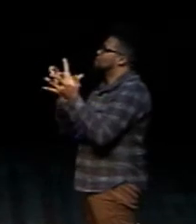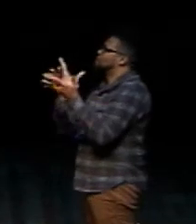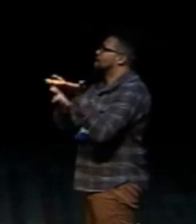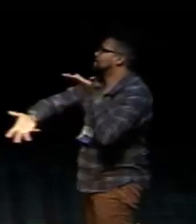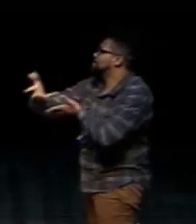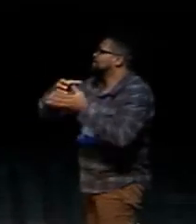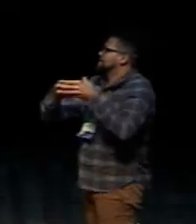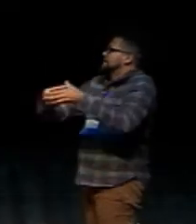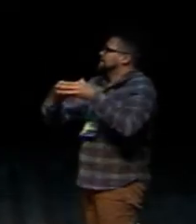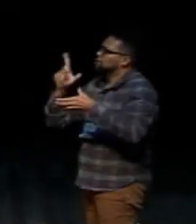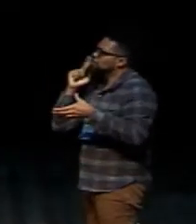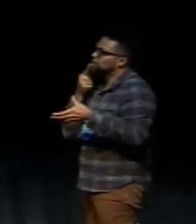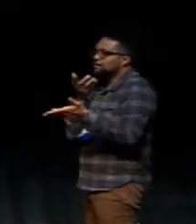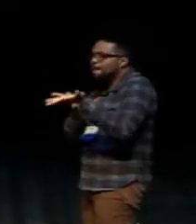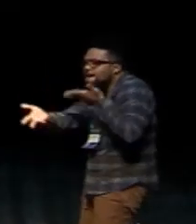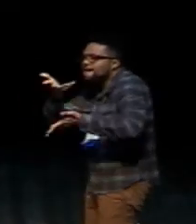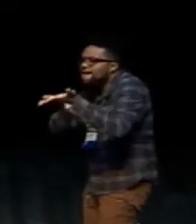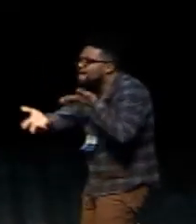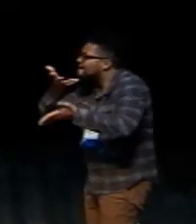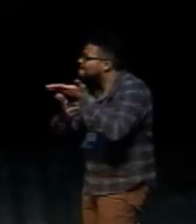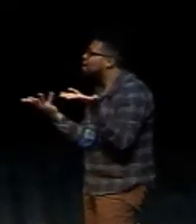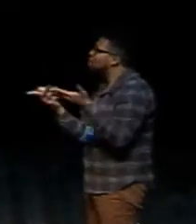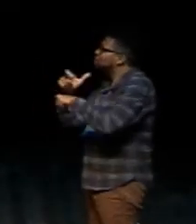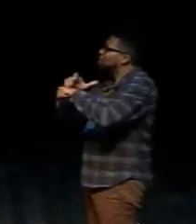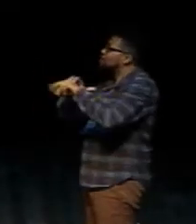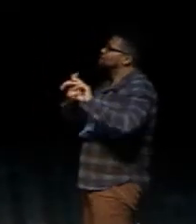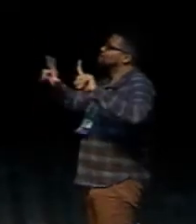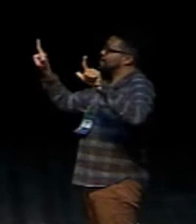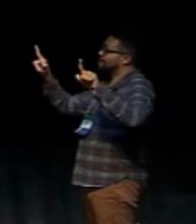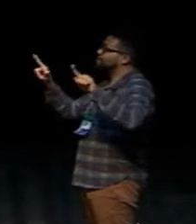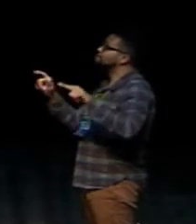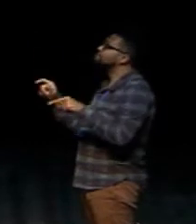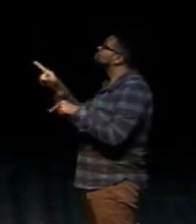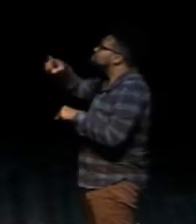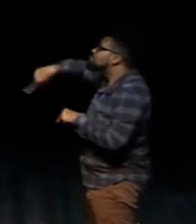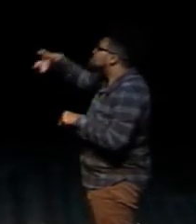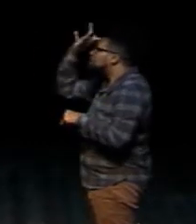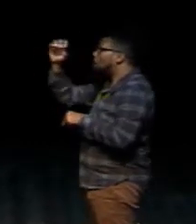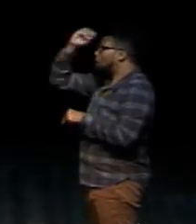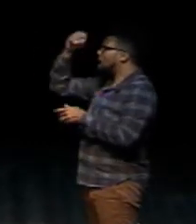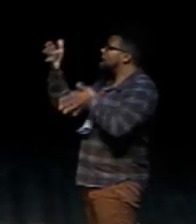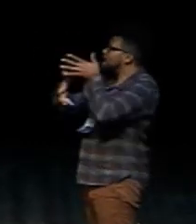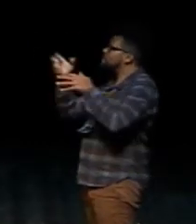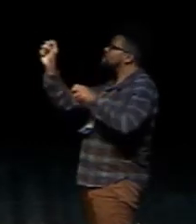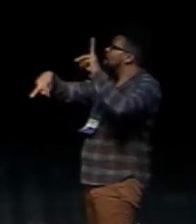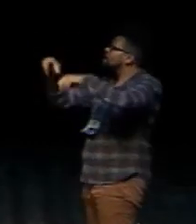desenvolvida há um certo tempo com a comunidade surda, e é importante dessa interação. Então, estamos vivendo um momento diferente em que